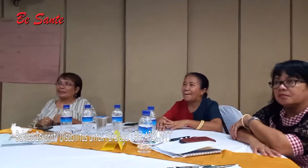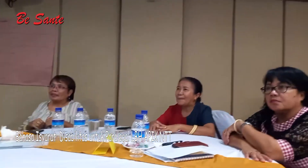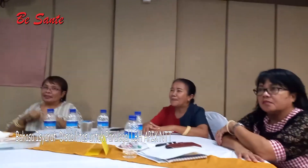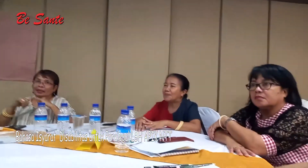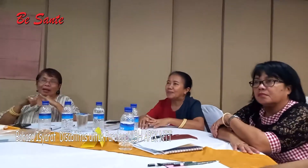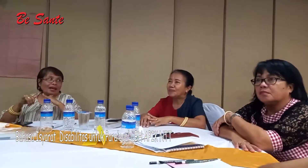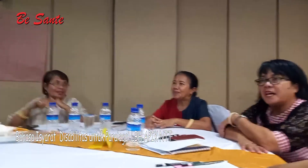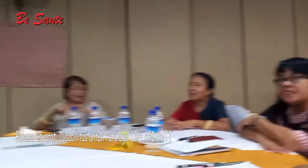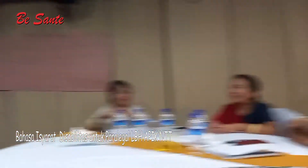jalan-jalan.